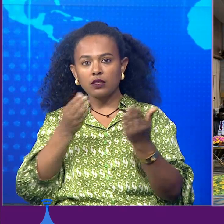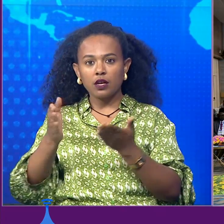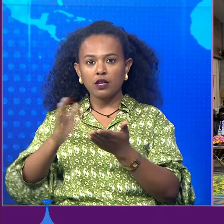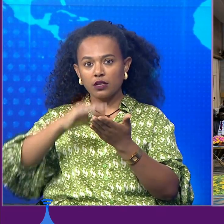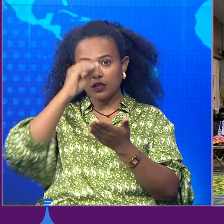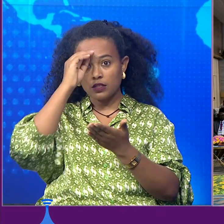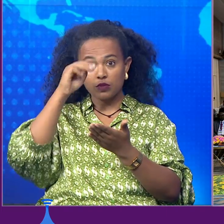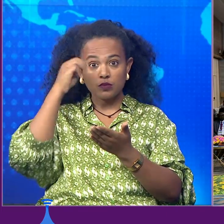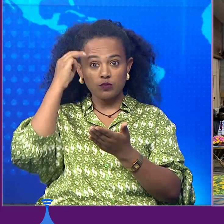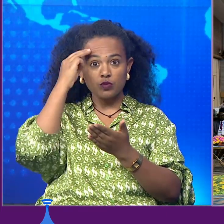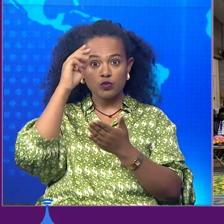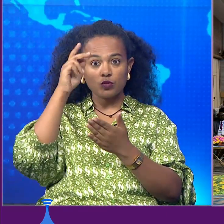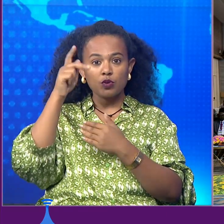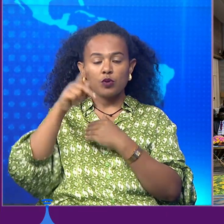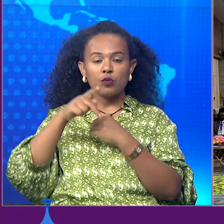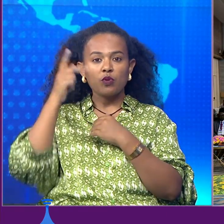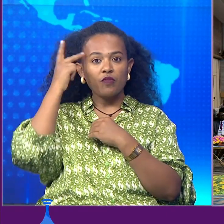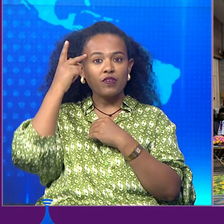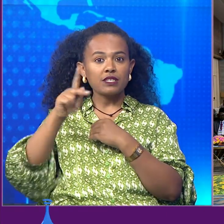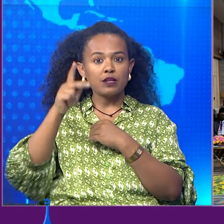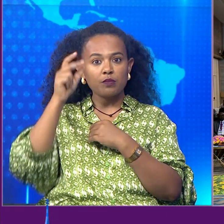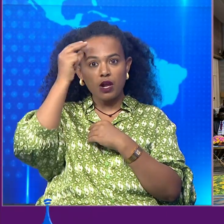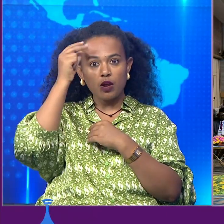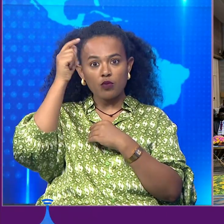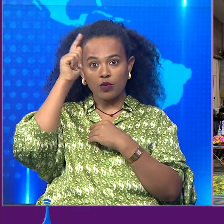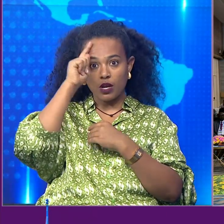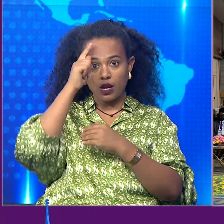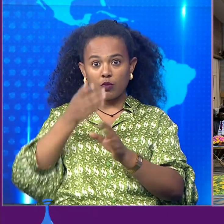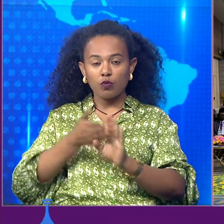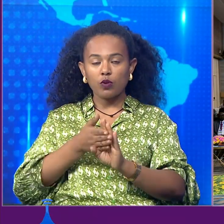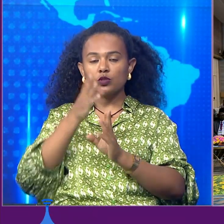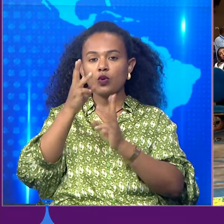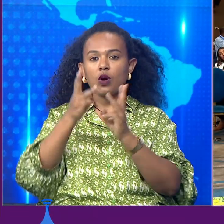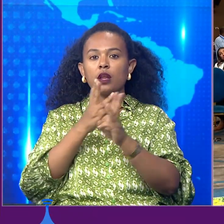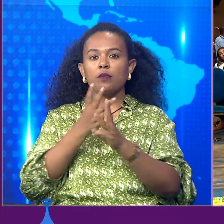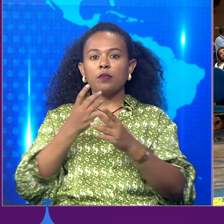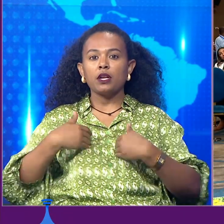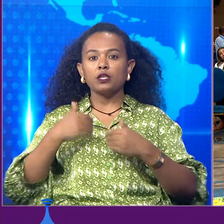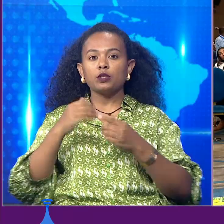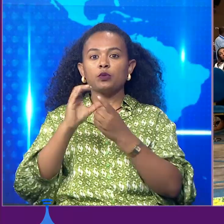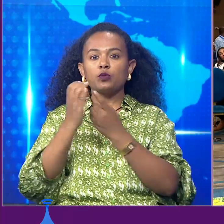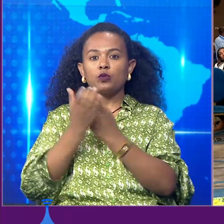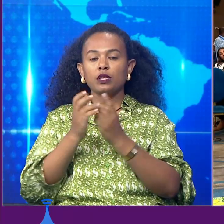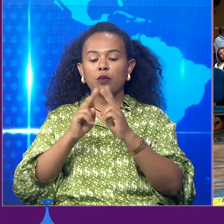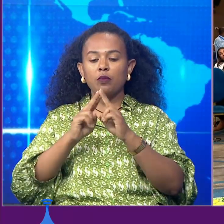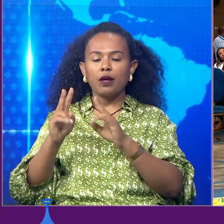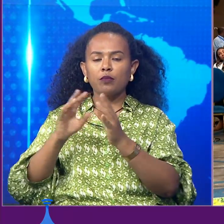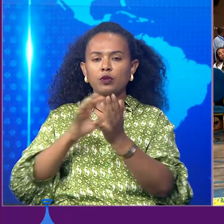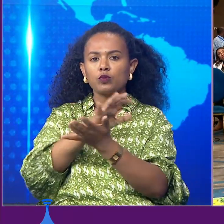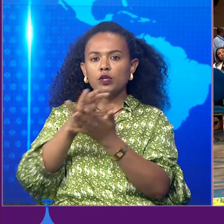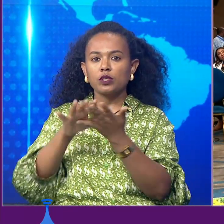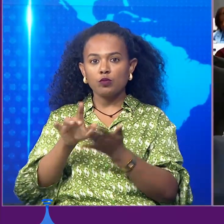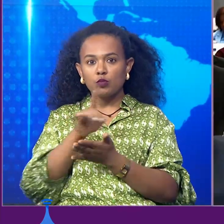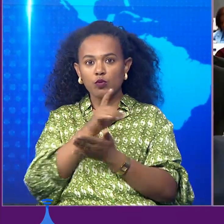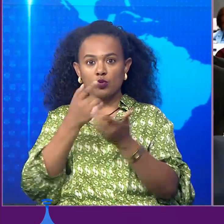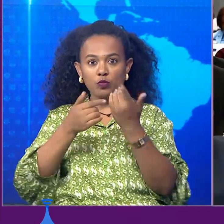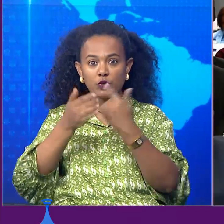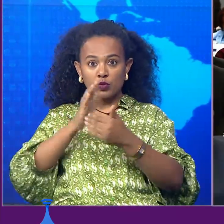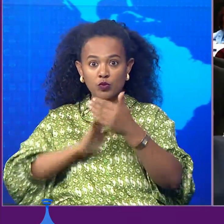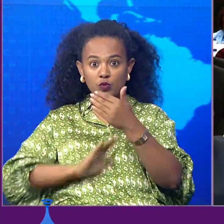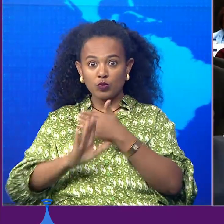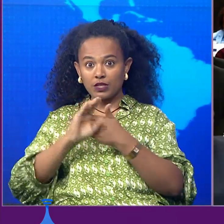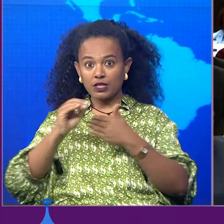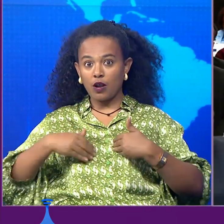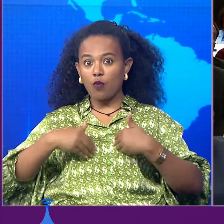የትምህርት ሚኒስትሩ ፕሮፌሰር ብርሃኑ ነጋ በበኩላቸው ዓለም ያለችበት ሁኔታ እጅግ የተወሳሰበ በመሆኑ መጪውን ትውልድና